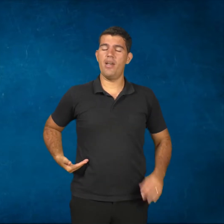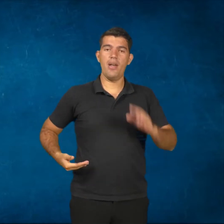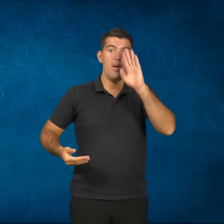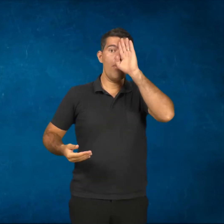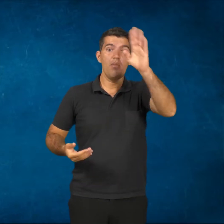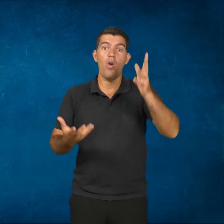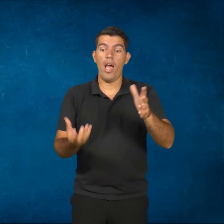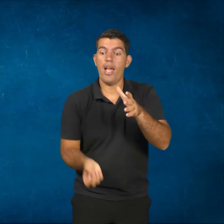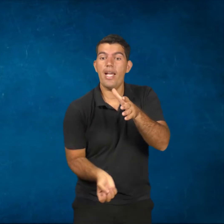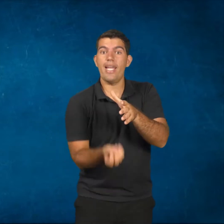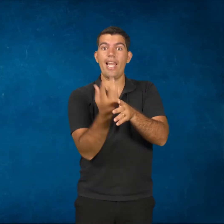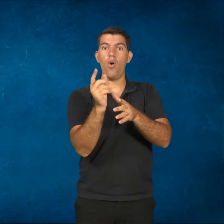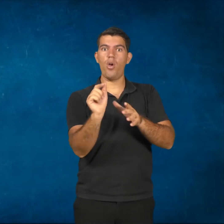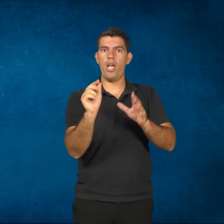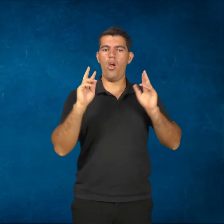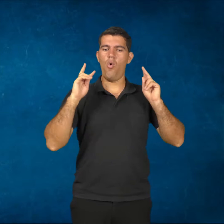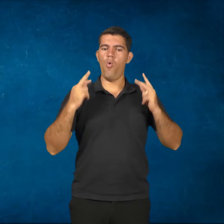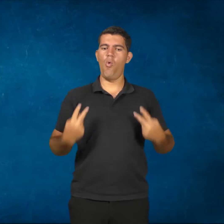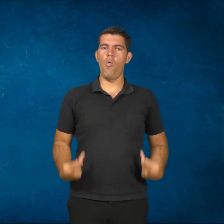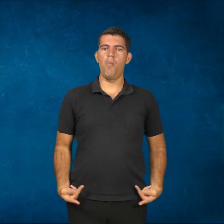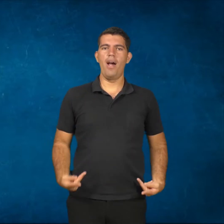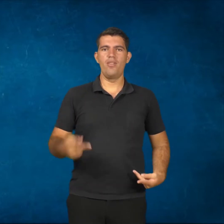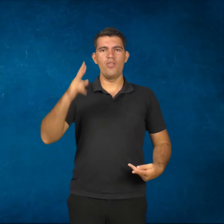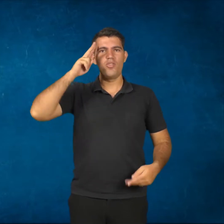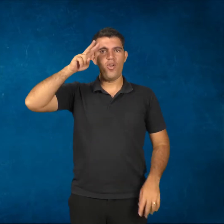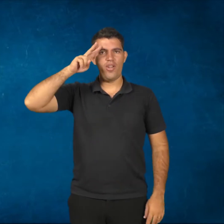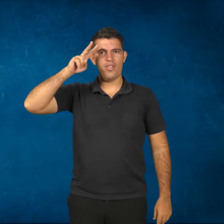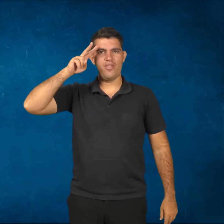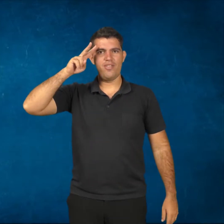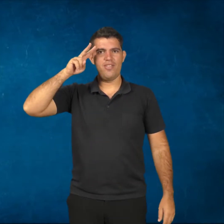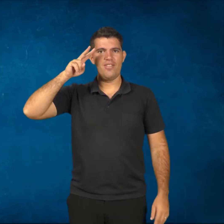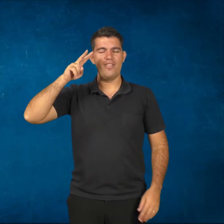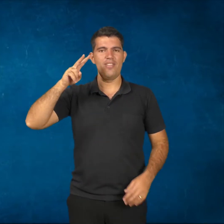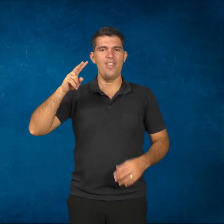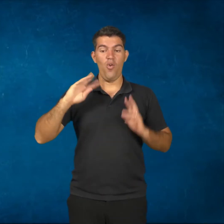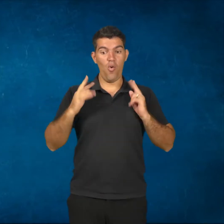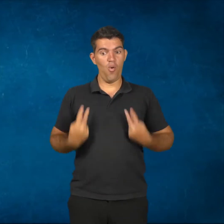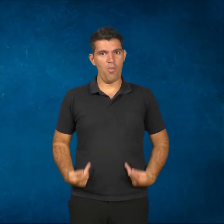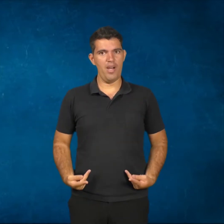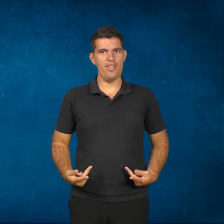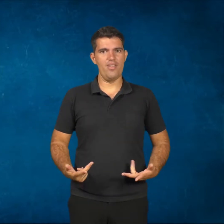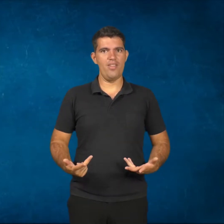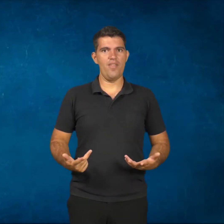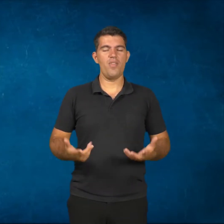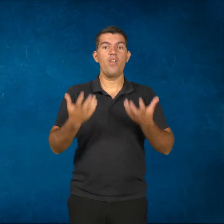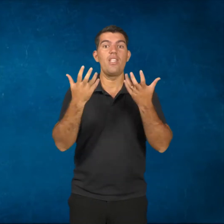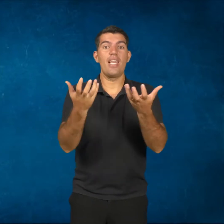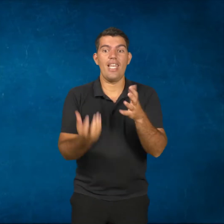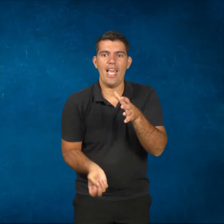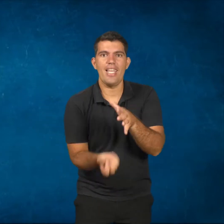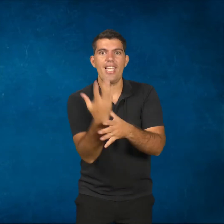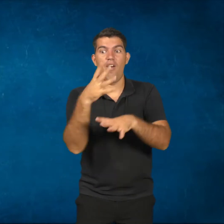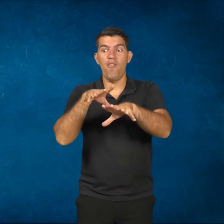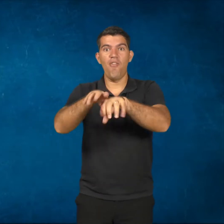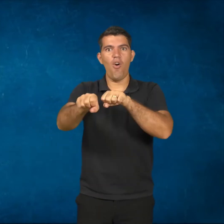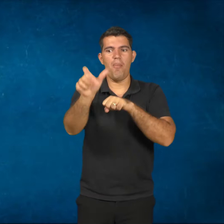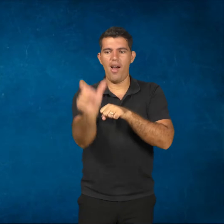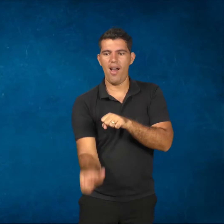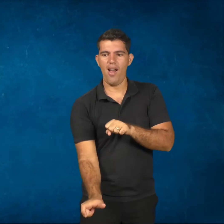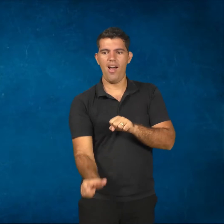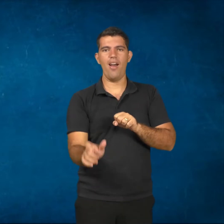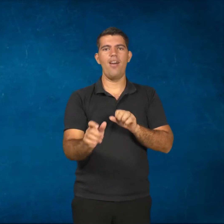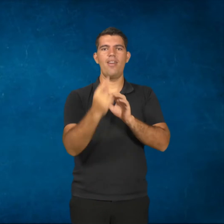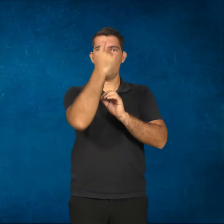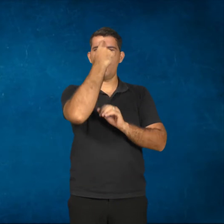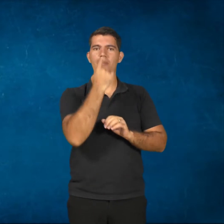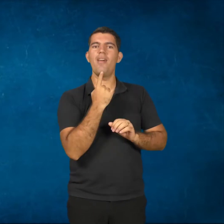eu digo de cara, você quer produzir um ser humano histórico. Humano, tracinho, histórico. Você quer produzir, você quer formar